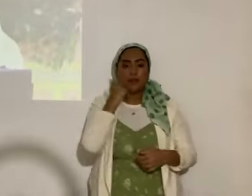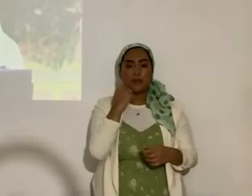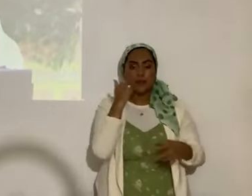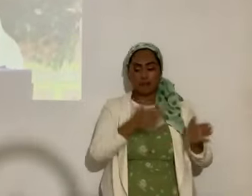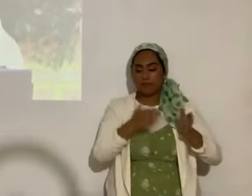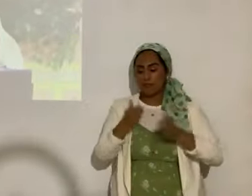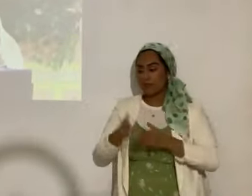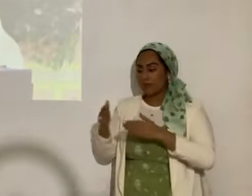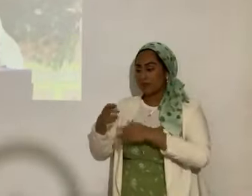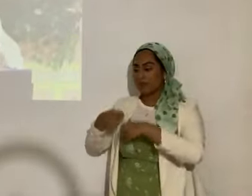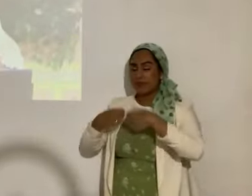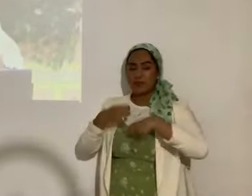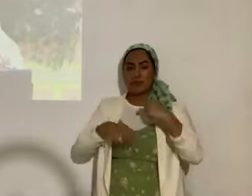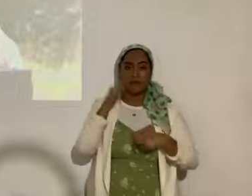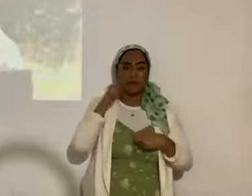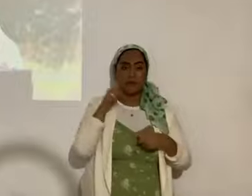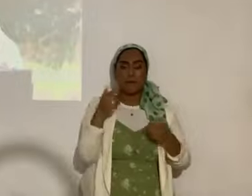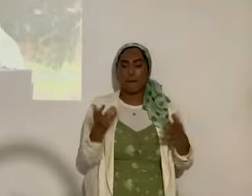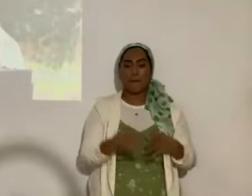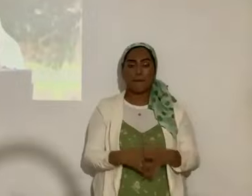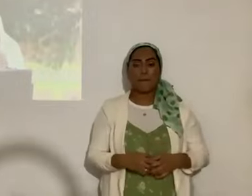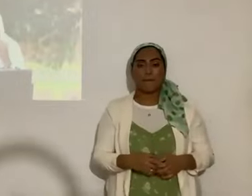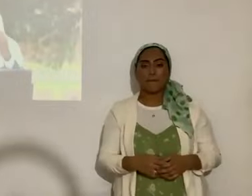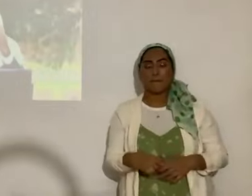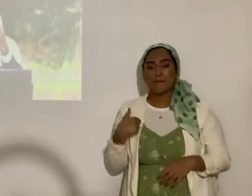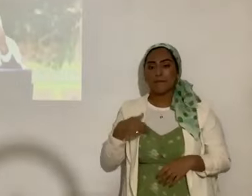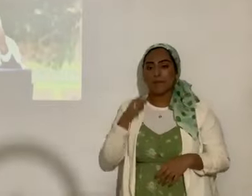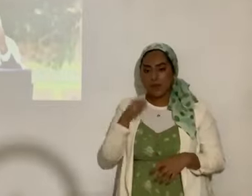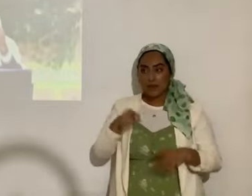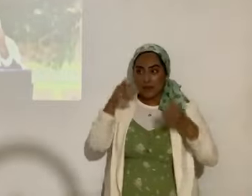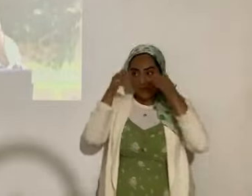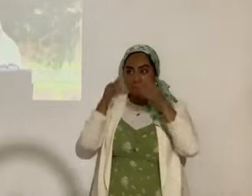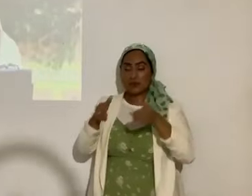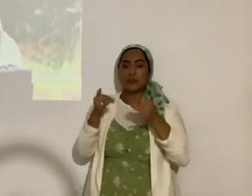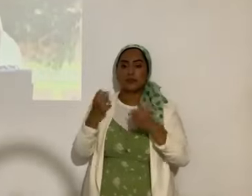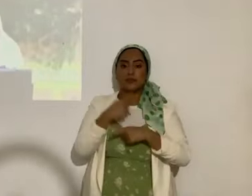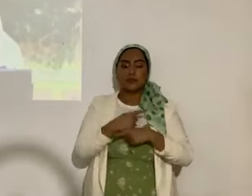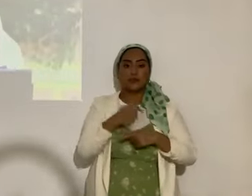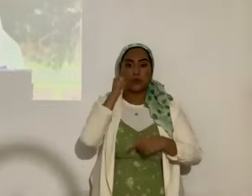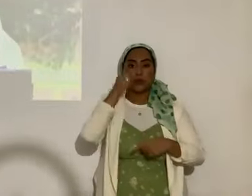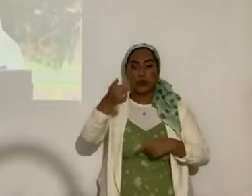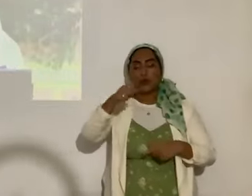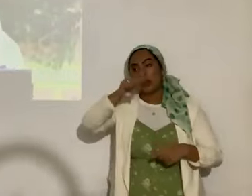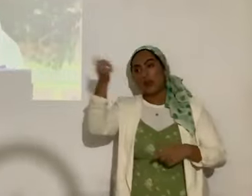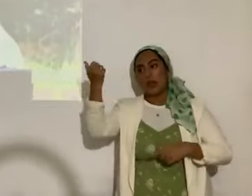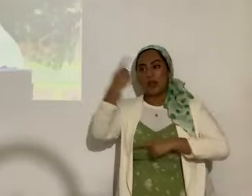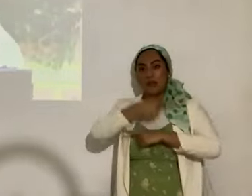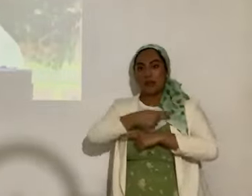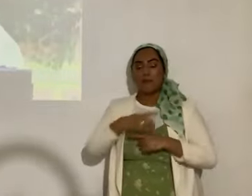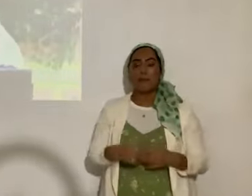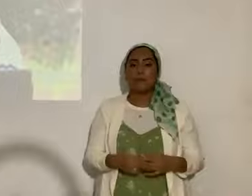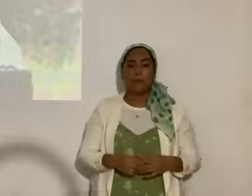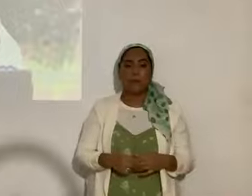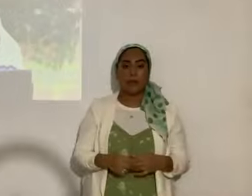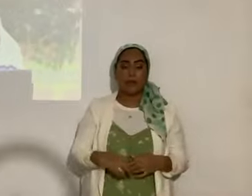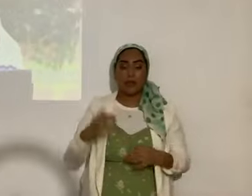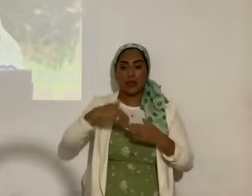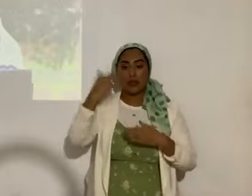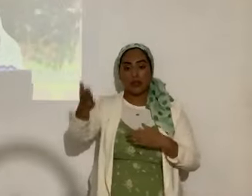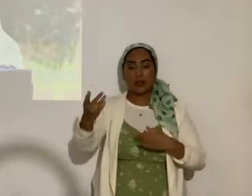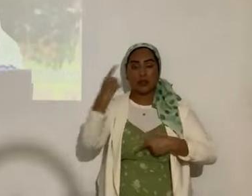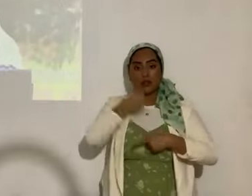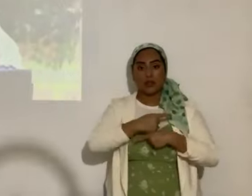su propio afán sus propios sus propias cosas tenemos que enfocarnos al día de hoy mañana será otro día incluso al otro